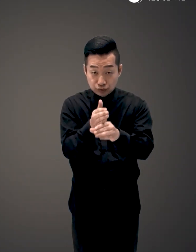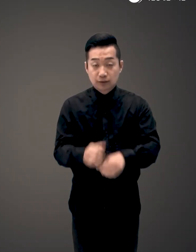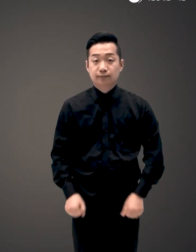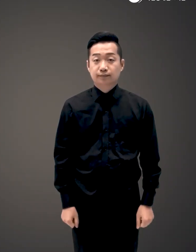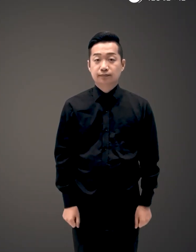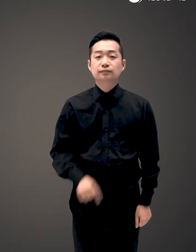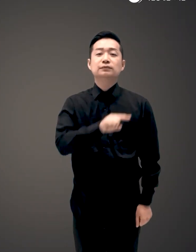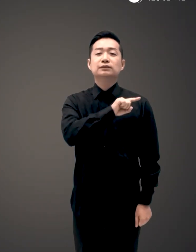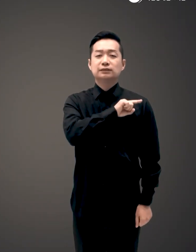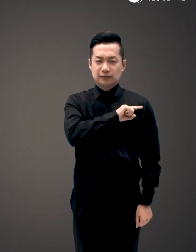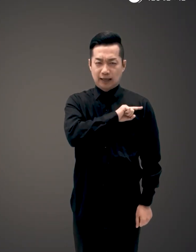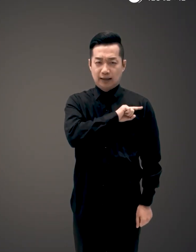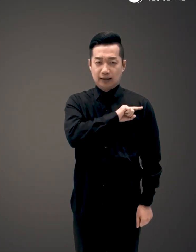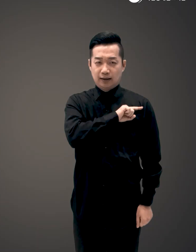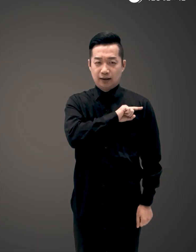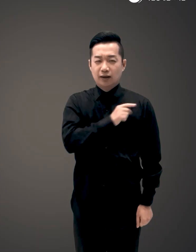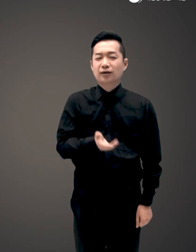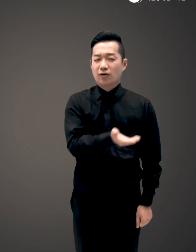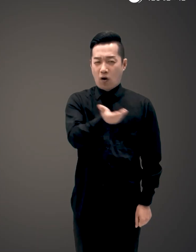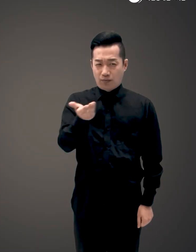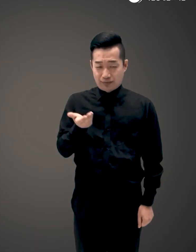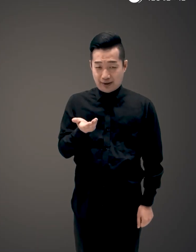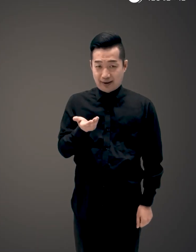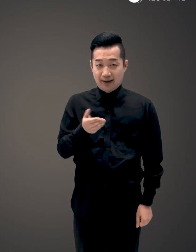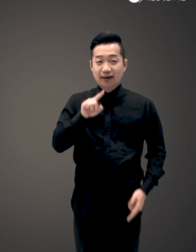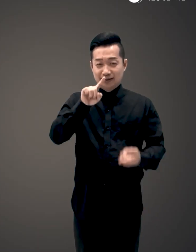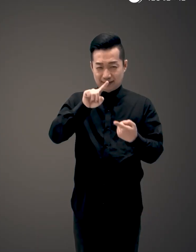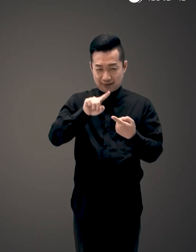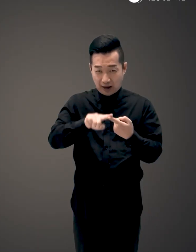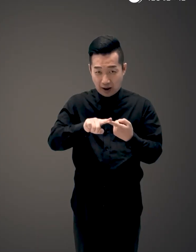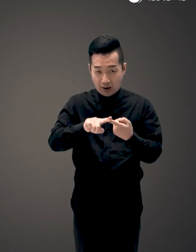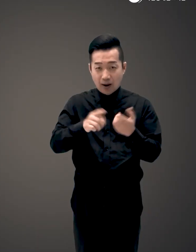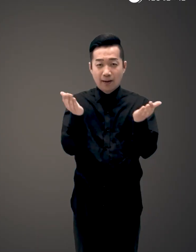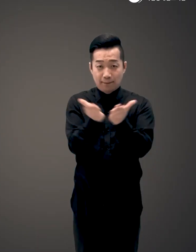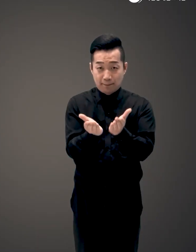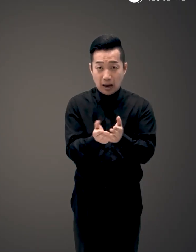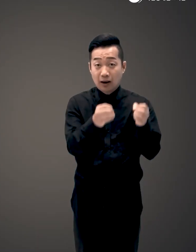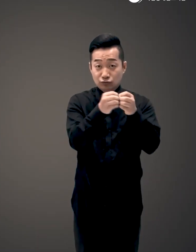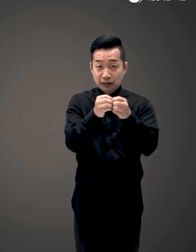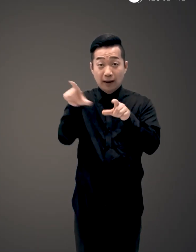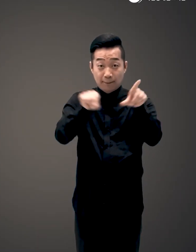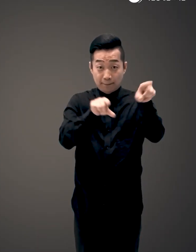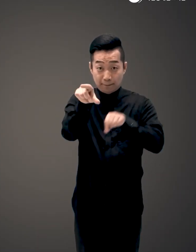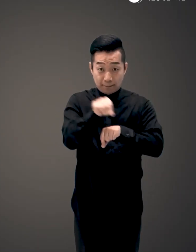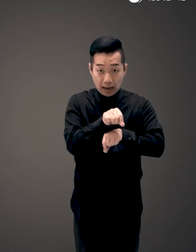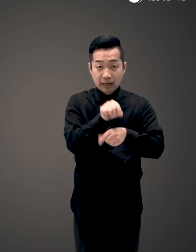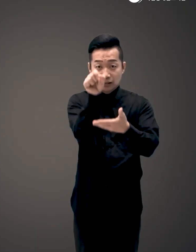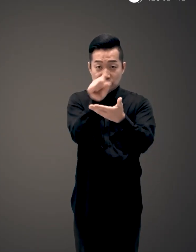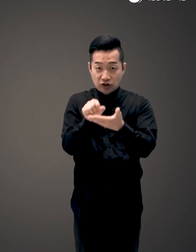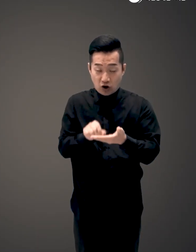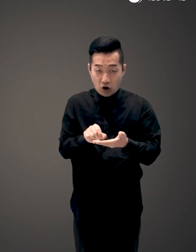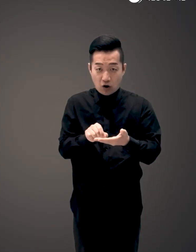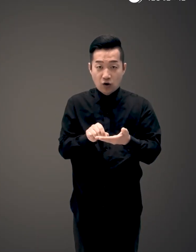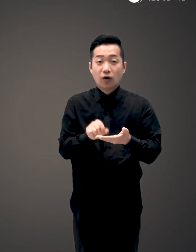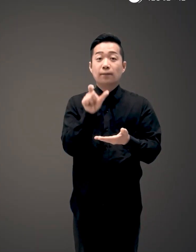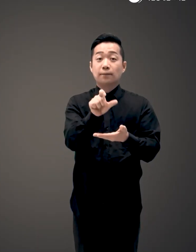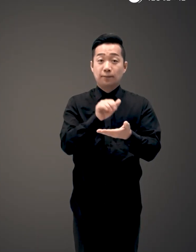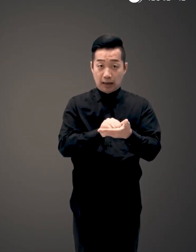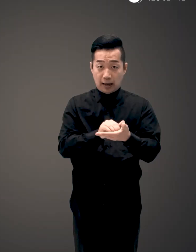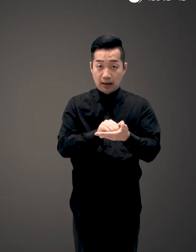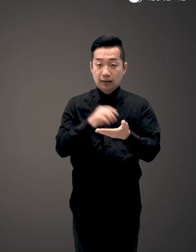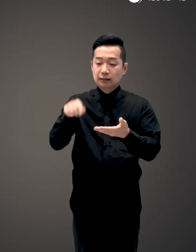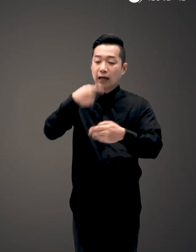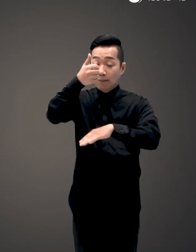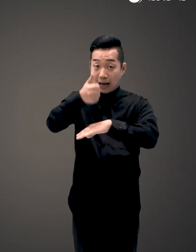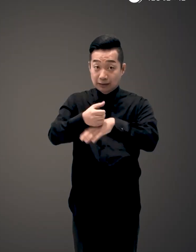문장들 중에 아마 가장 이제 좀 모두에게 적용할 수 있을 만한 이제 문장만 추려가지고 이렇게